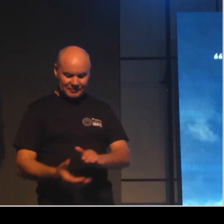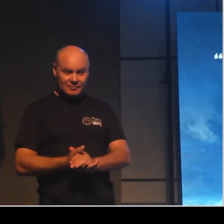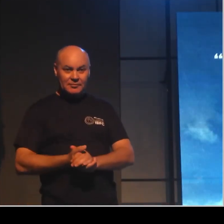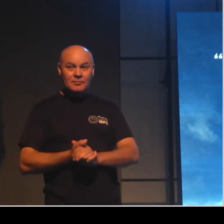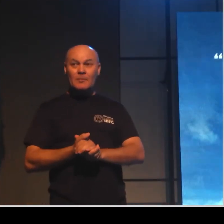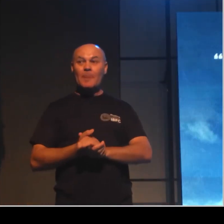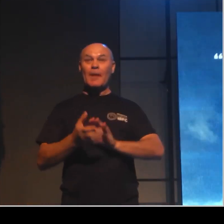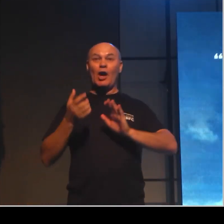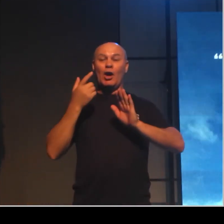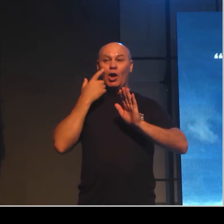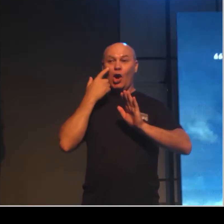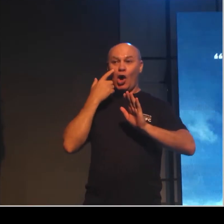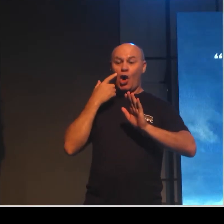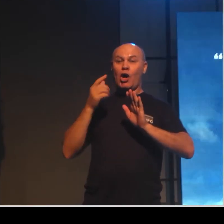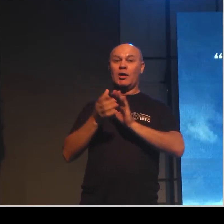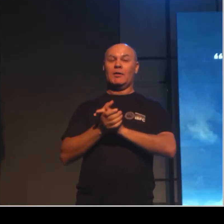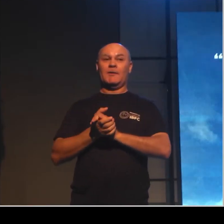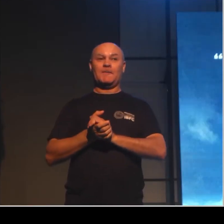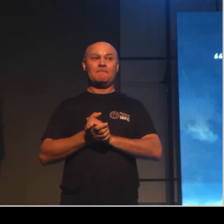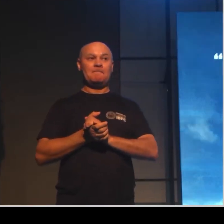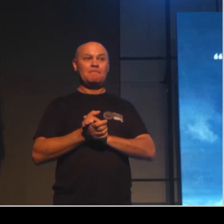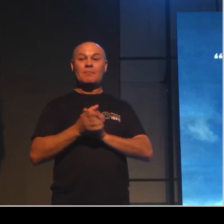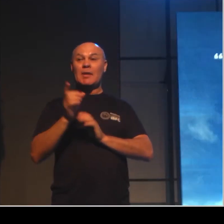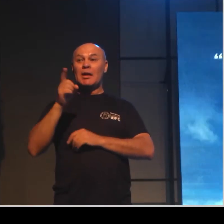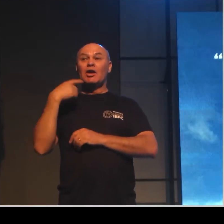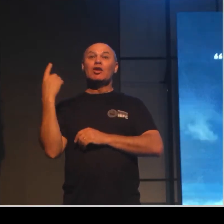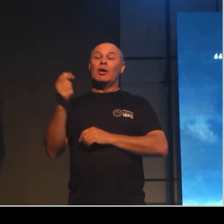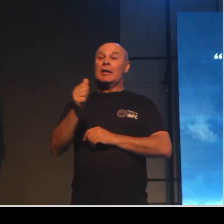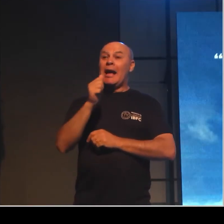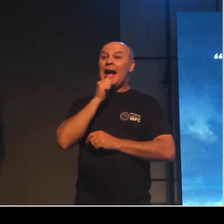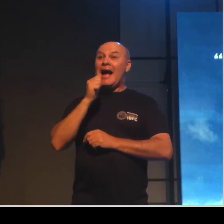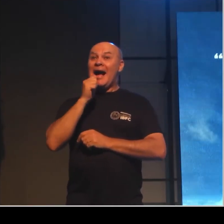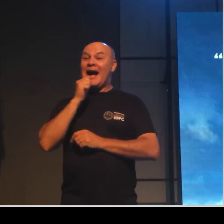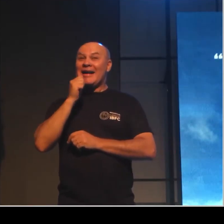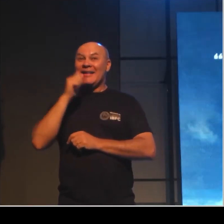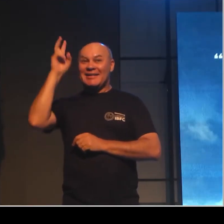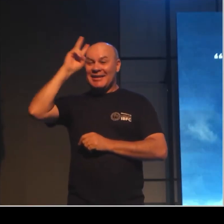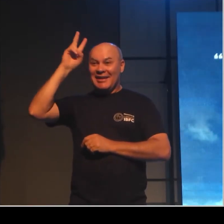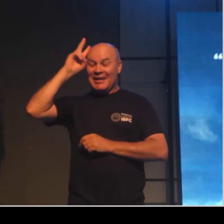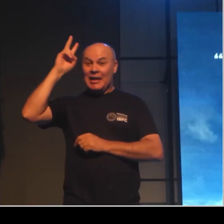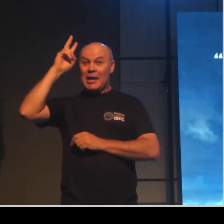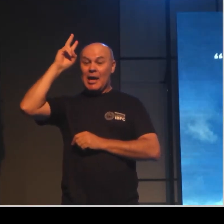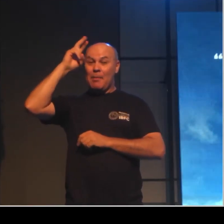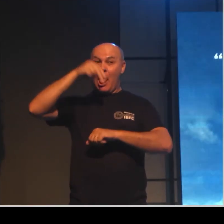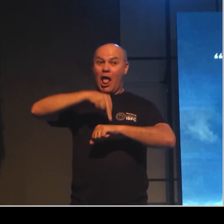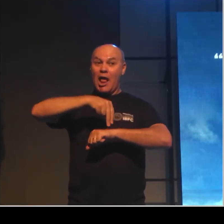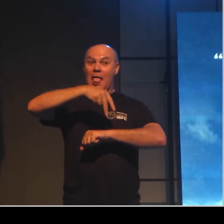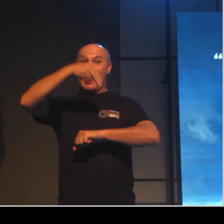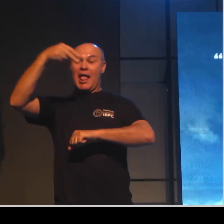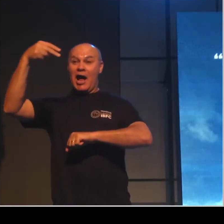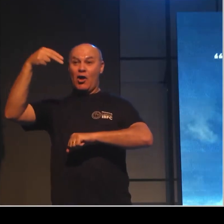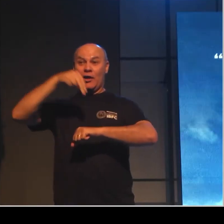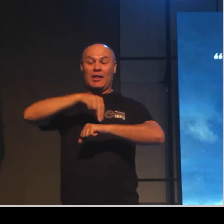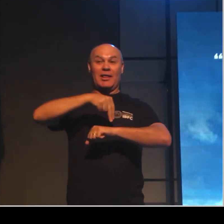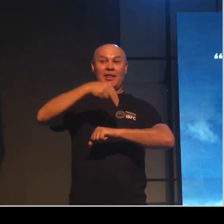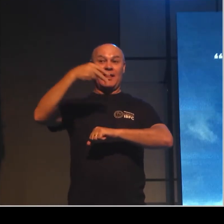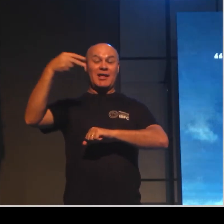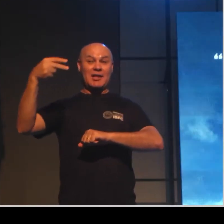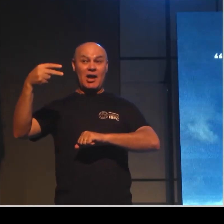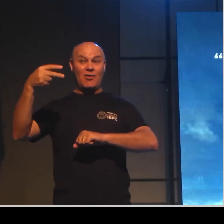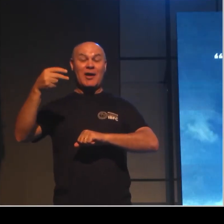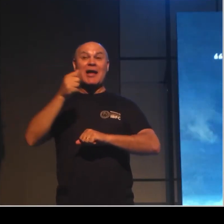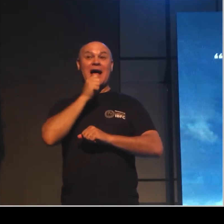mente fresquinha em relação ao Natal, eu quero falar a respeito do Natal e de